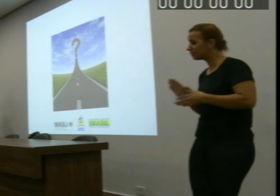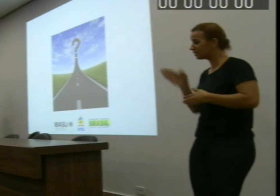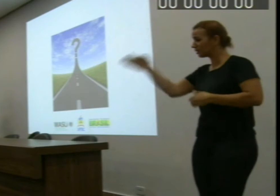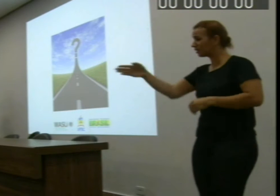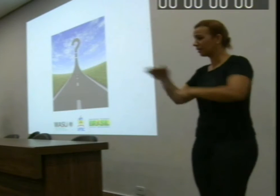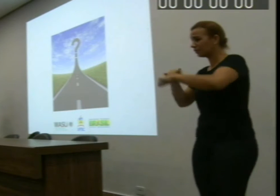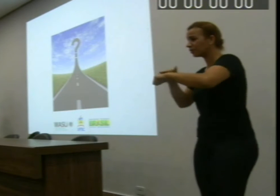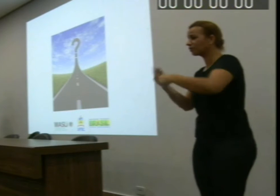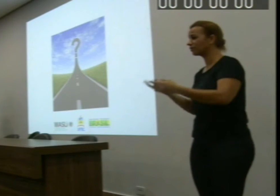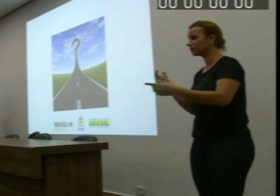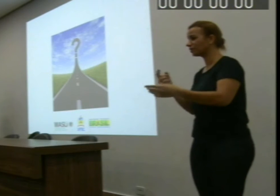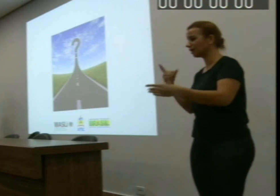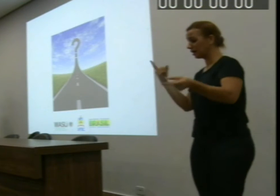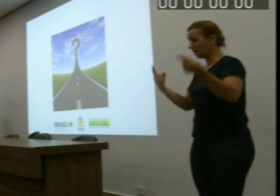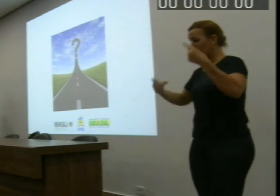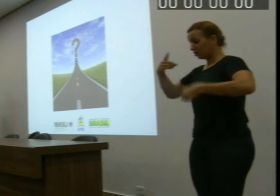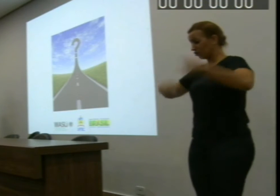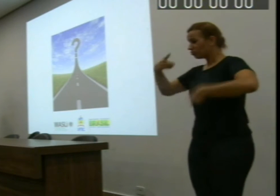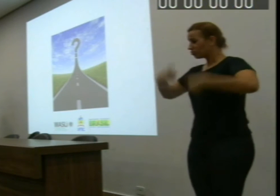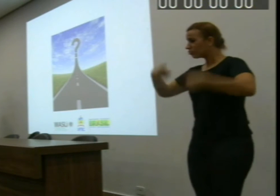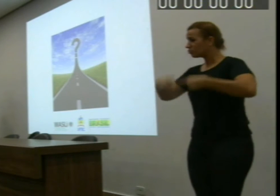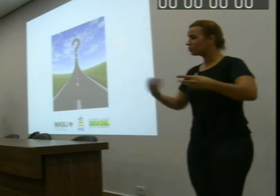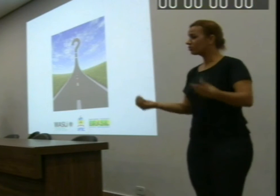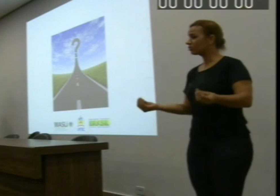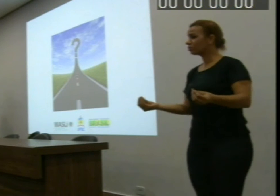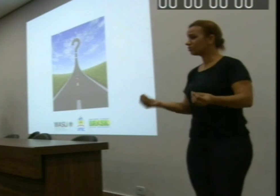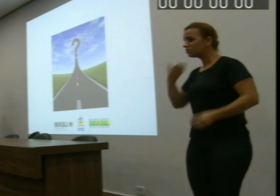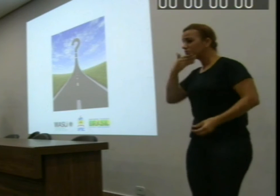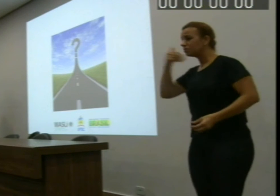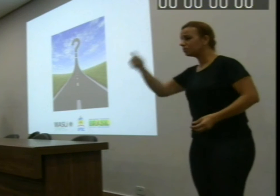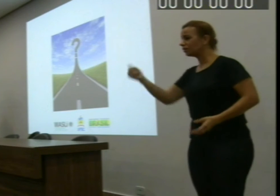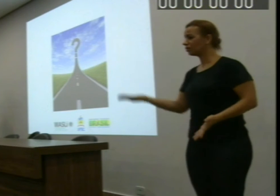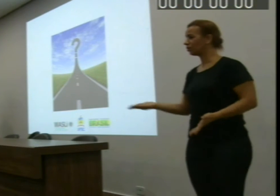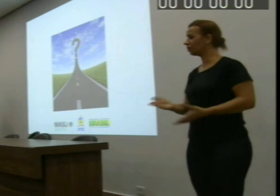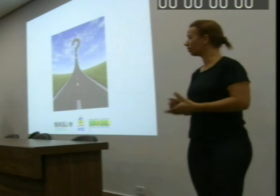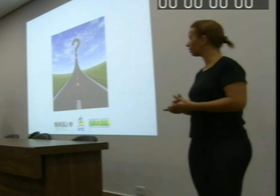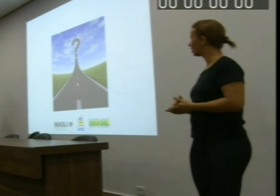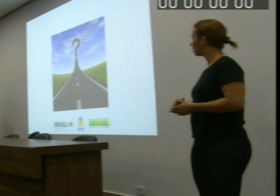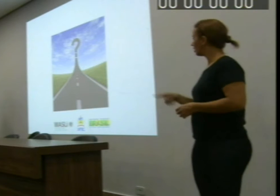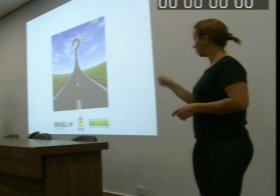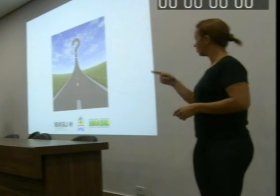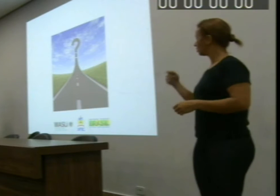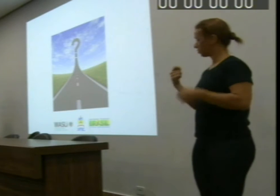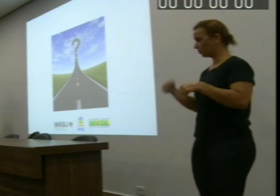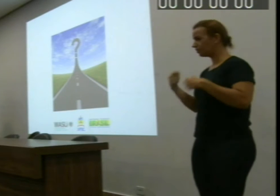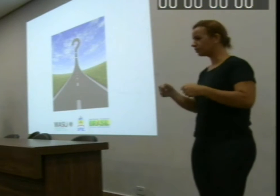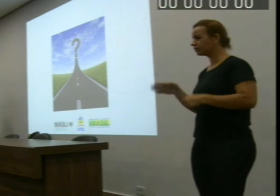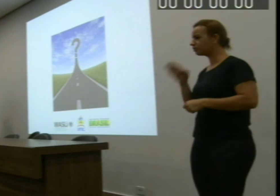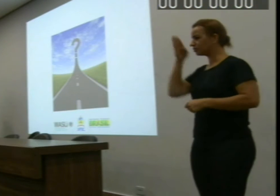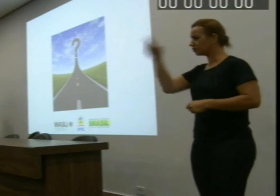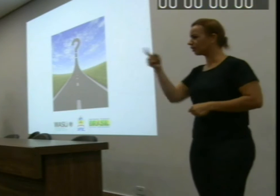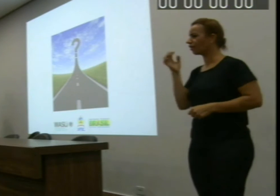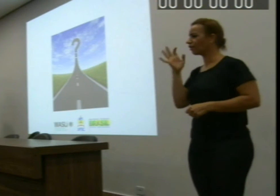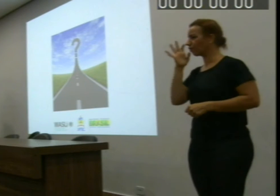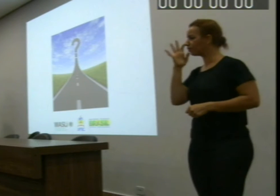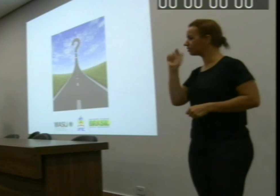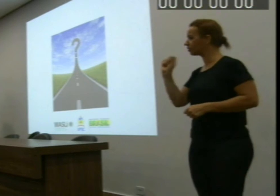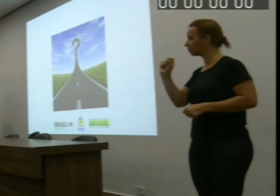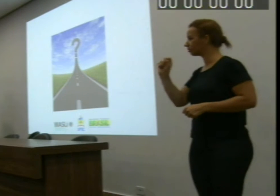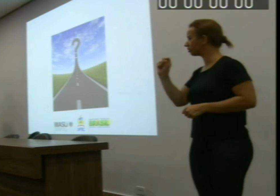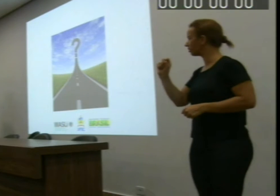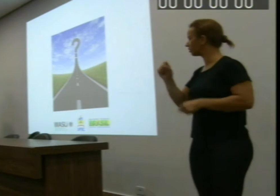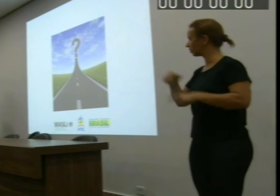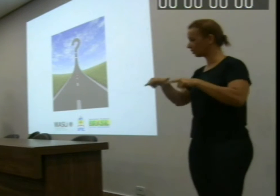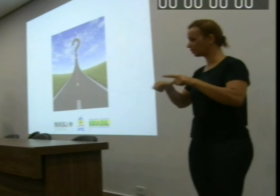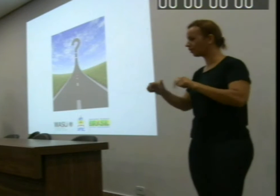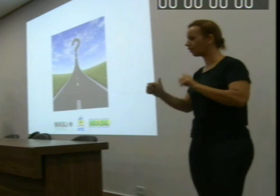do concurso não é que o concurso seja ruim Não eu acho que eu concordo com você a gente precisa também perceber os avanços e não olhar pros avanços que a gente tem ainda que